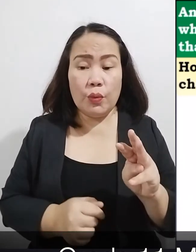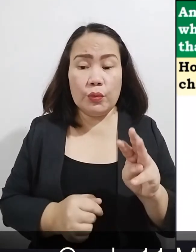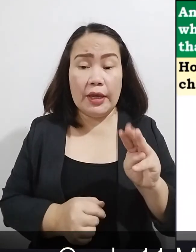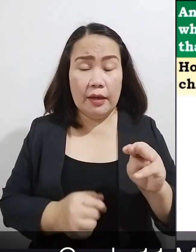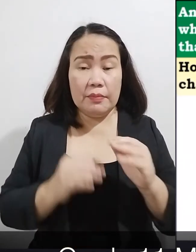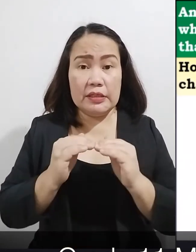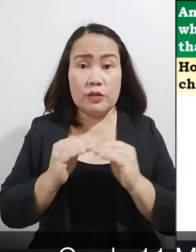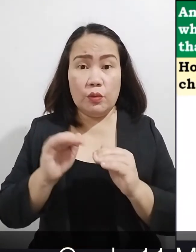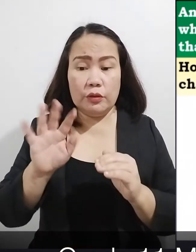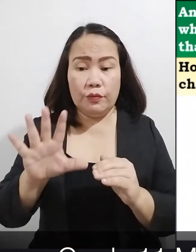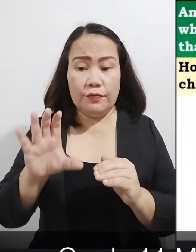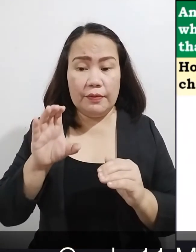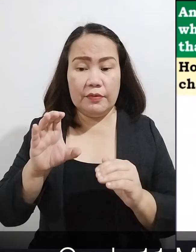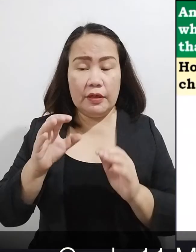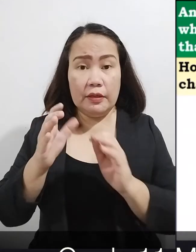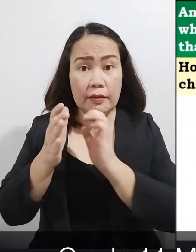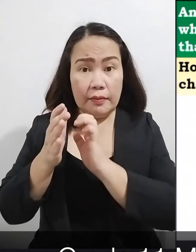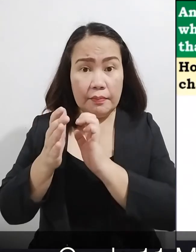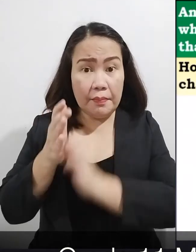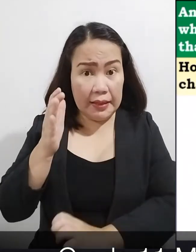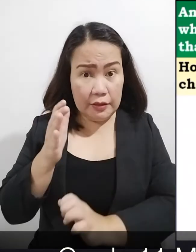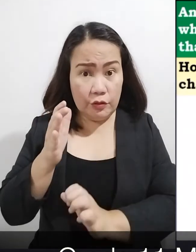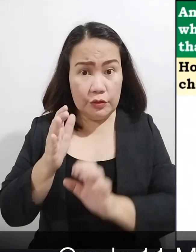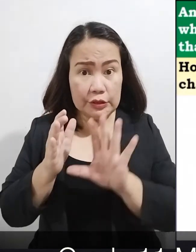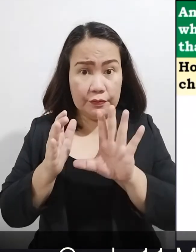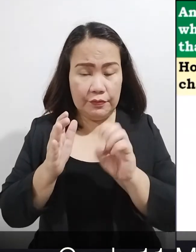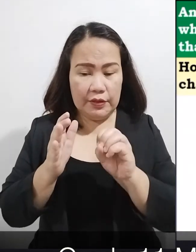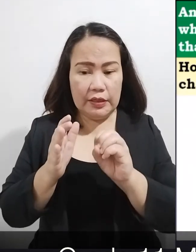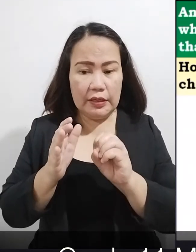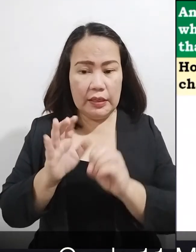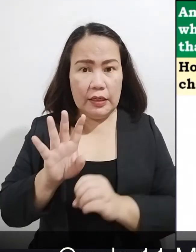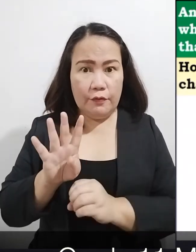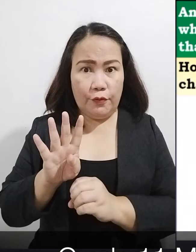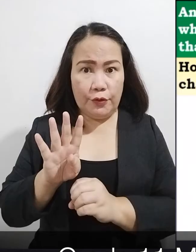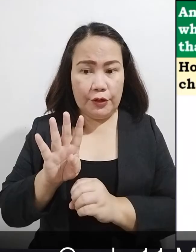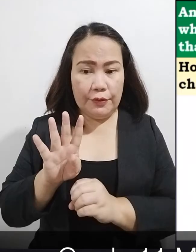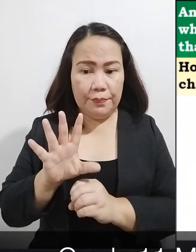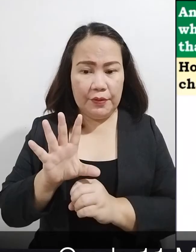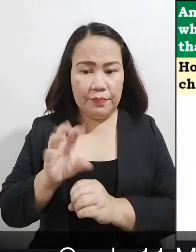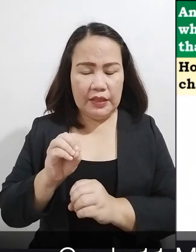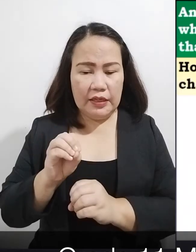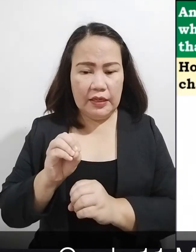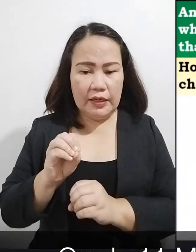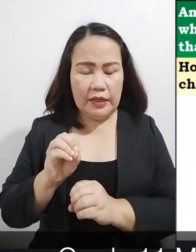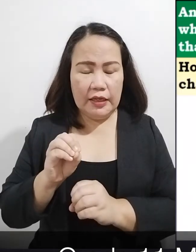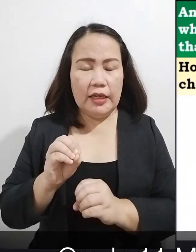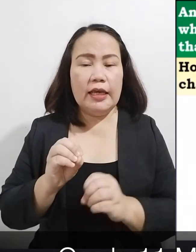Okay, next, difference ng 500 at 50 ay